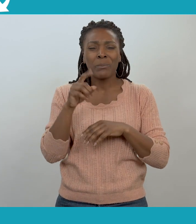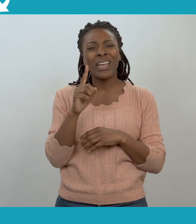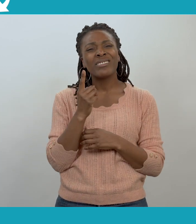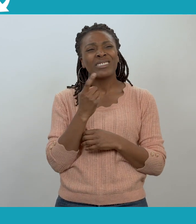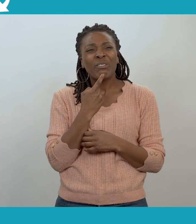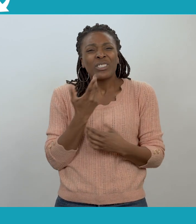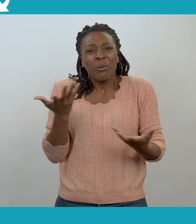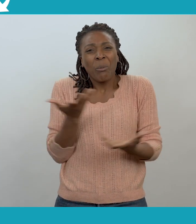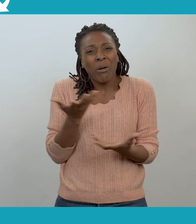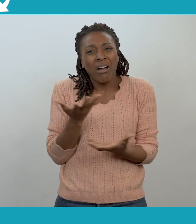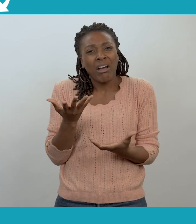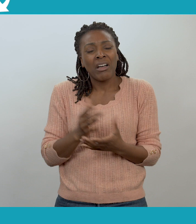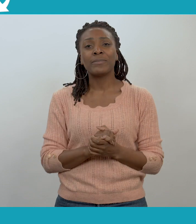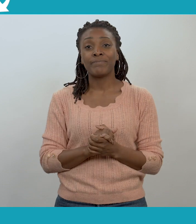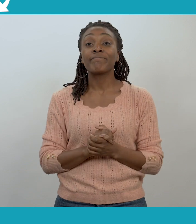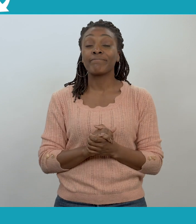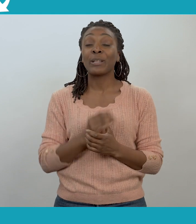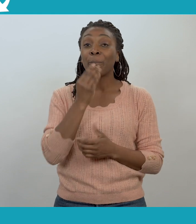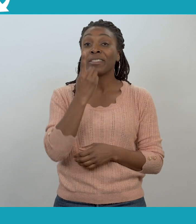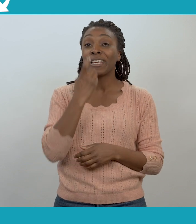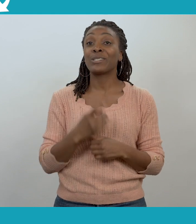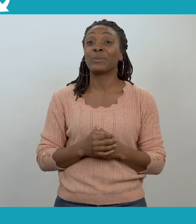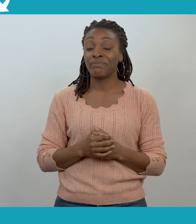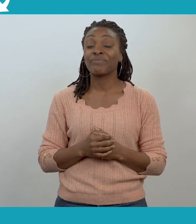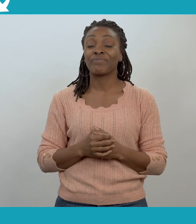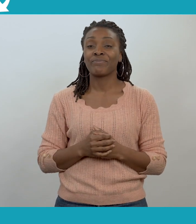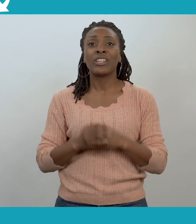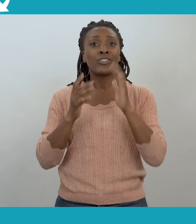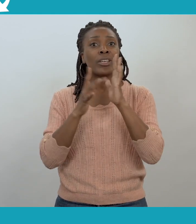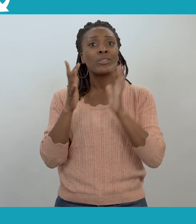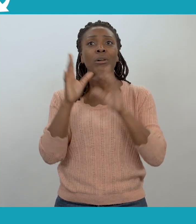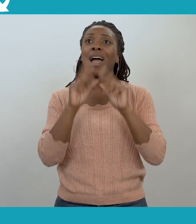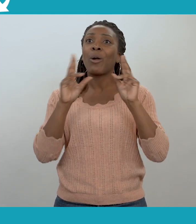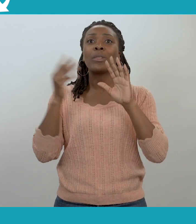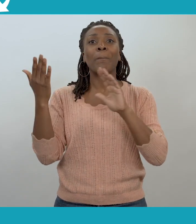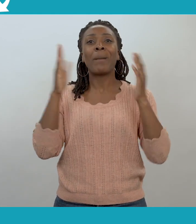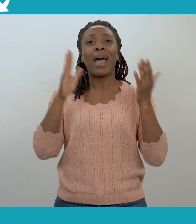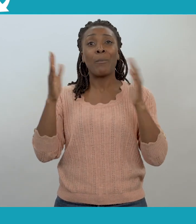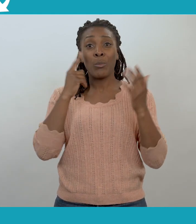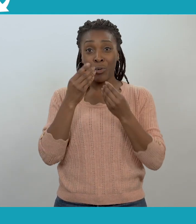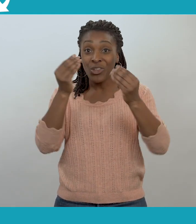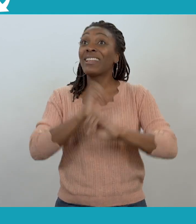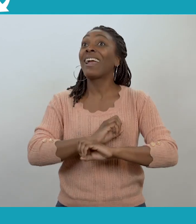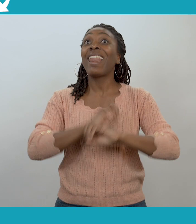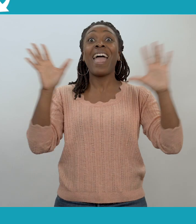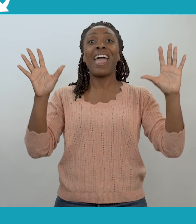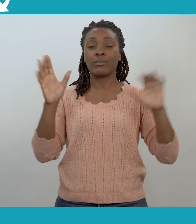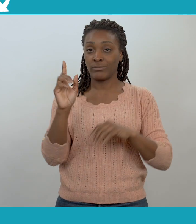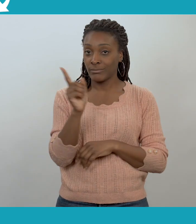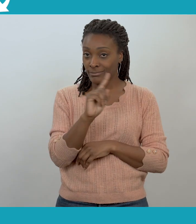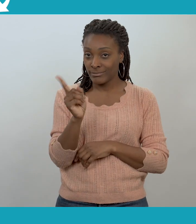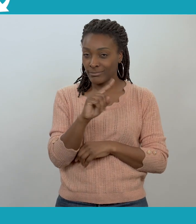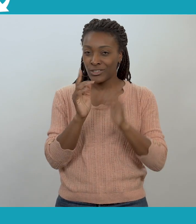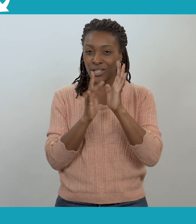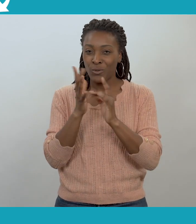Mais que veut-elle dire? Bonne question. Jésus ne raconte pas de paraboles pour que tout soit clair. Il veut